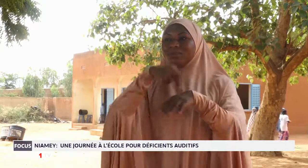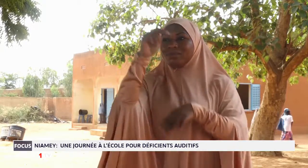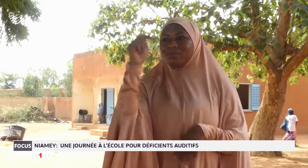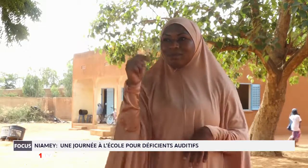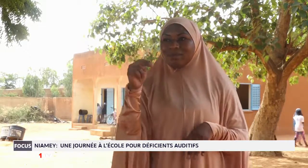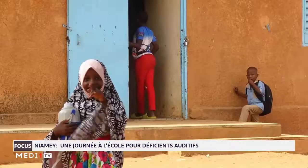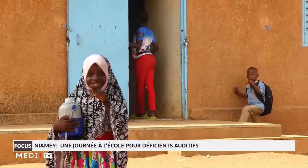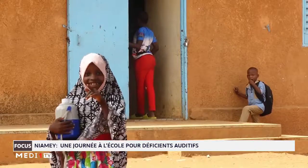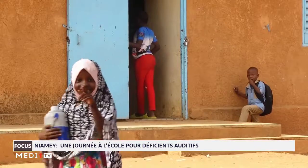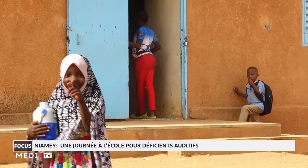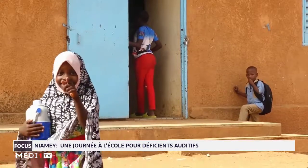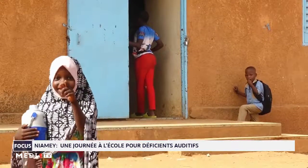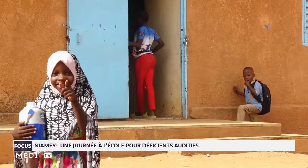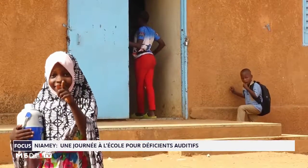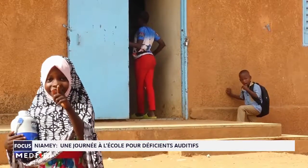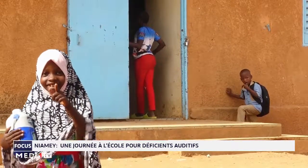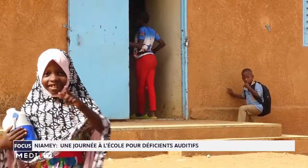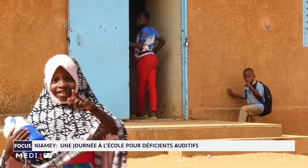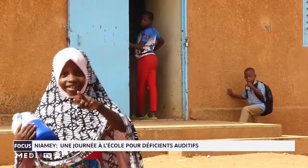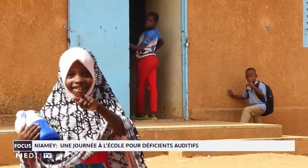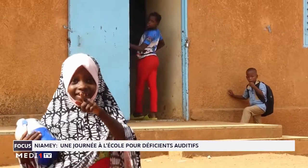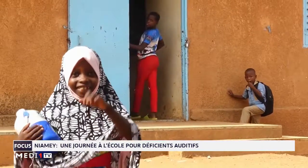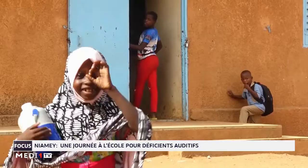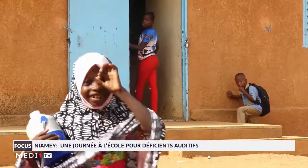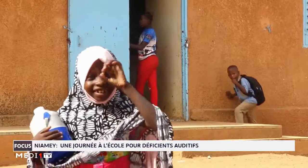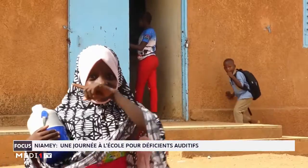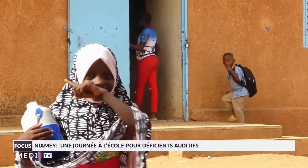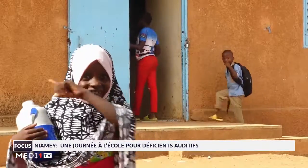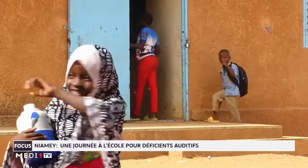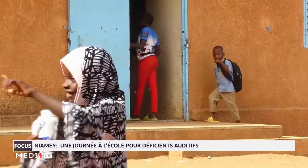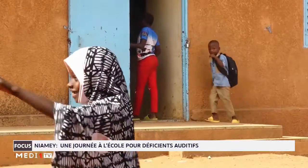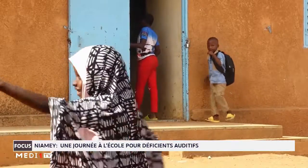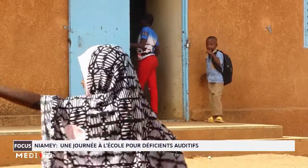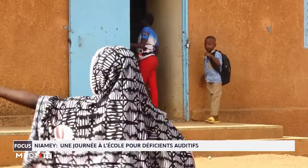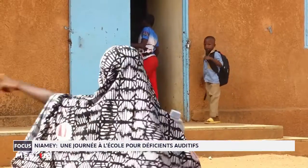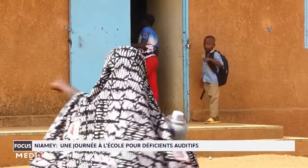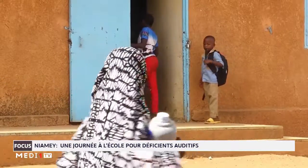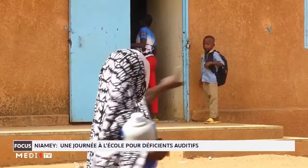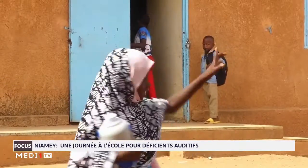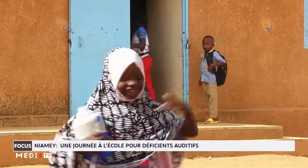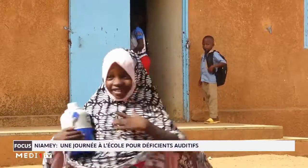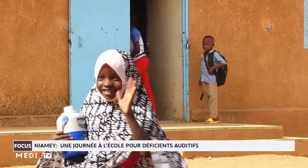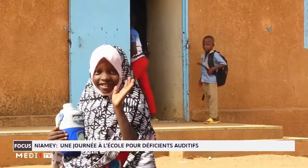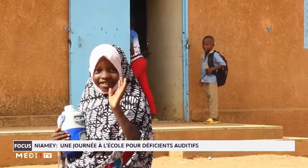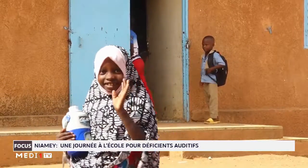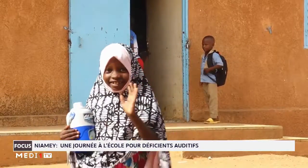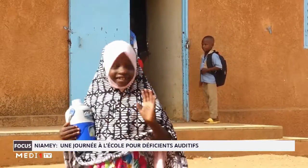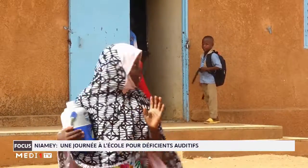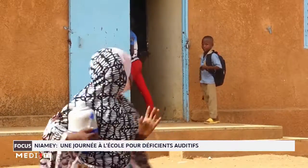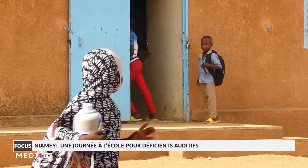qui doit communiquer avec lui. L'enfant handicapé, par exemple, ne se considère pas comme tel lorsqu'il voit tout le monde signer autour de lui.